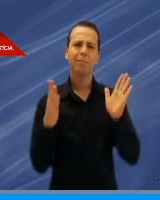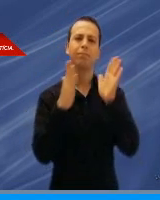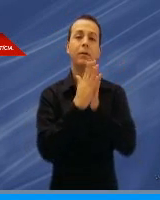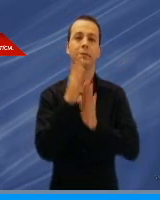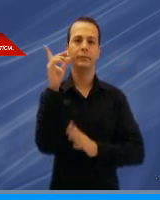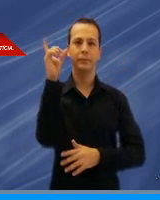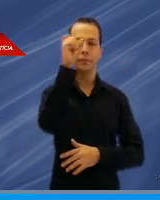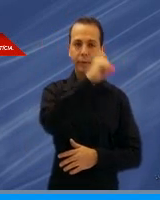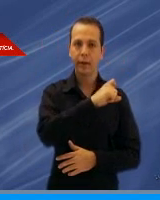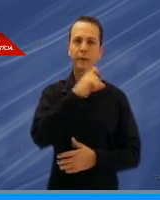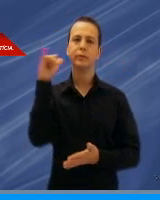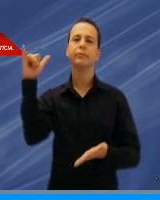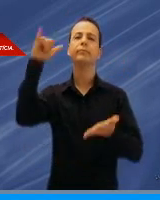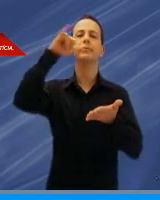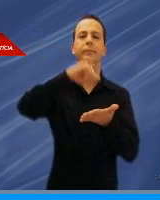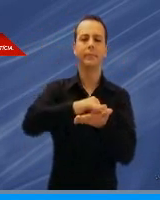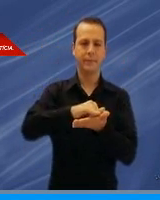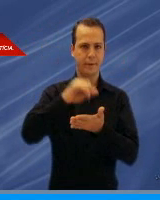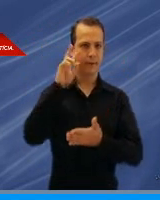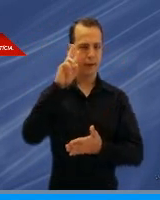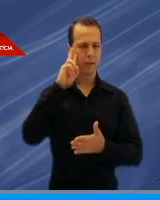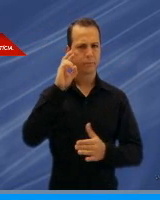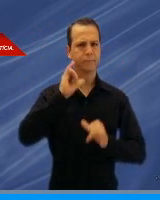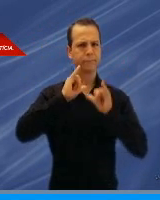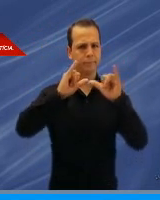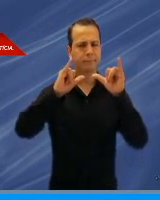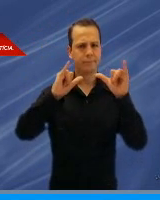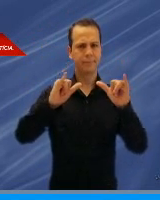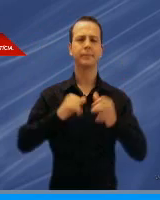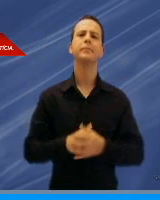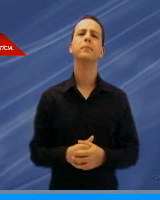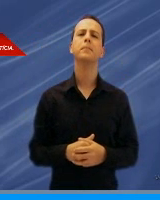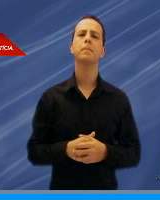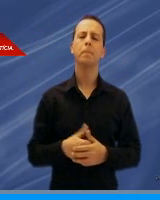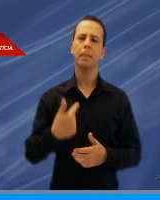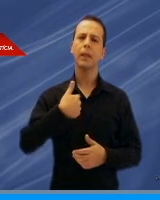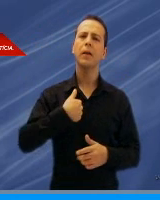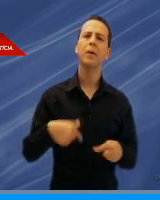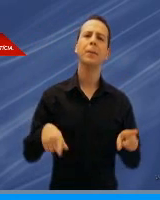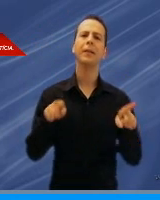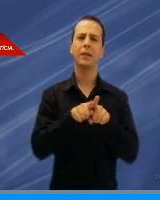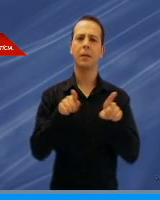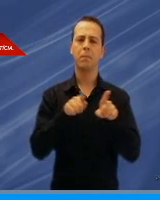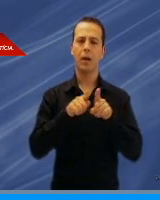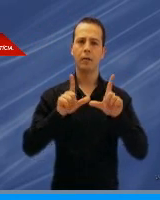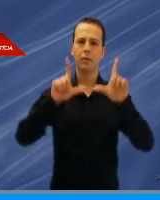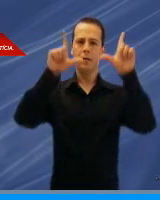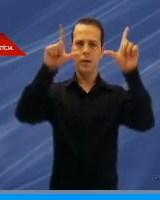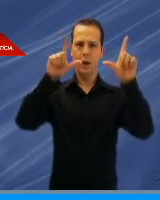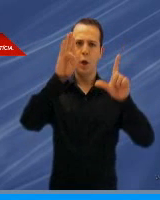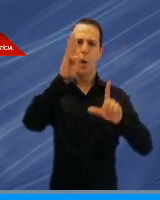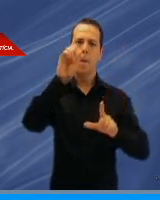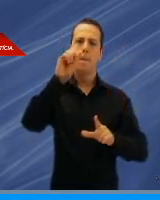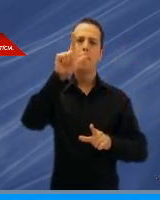enfrenta dificuldades e está dividindo isso com você também. Então, eu vou, por sinal, publicar no blog